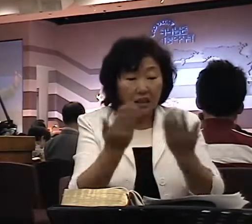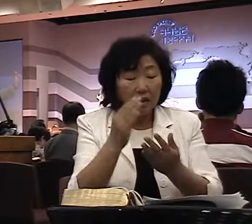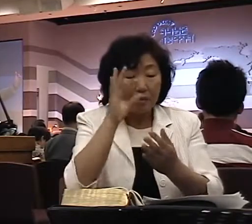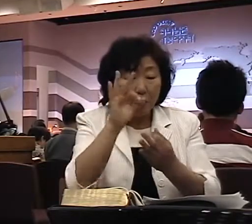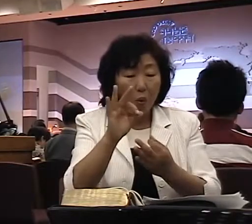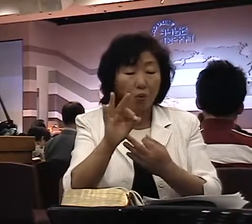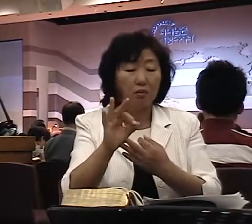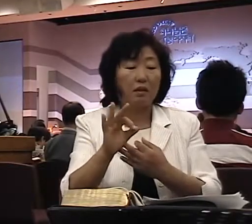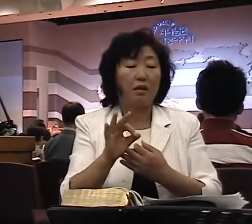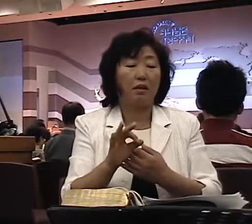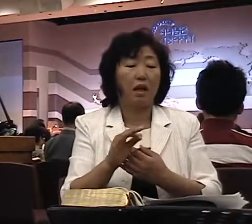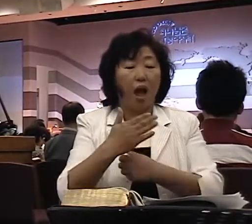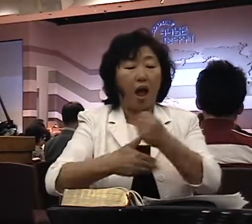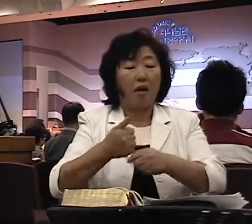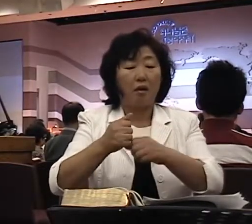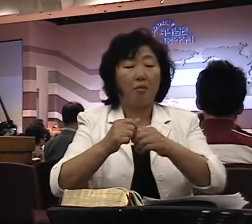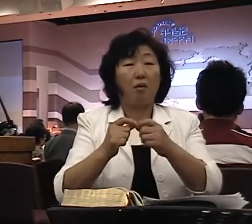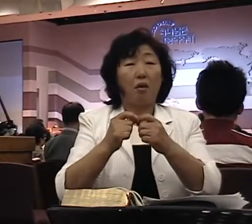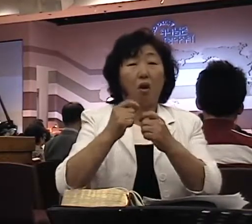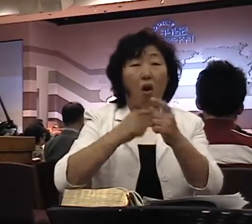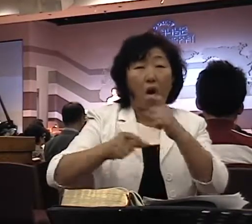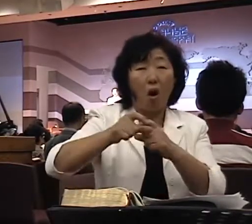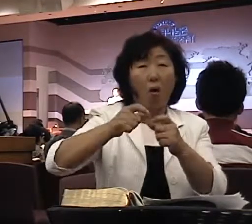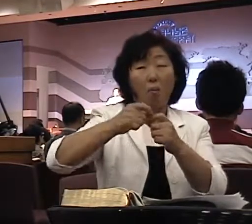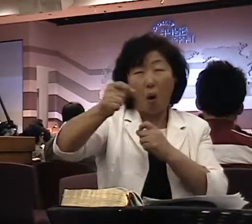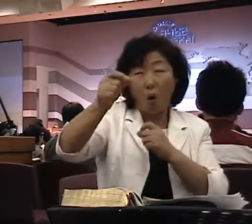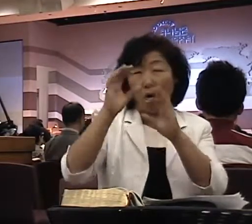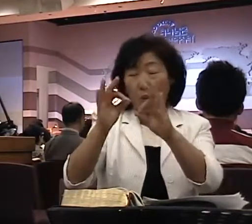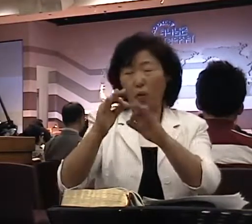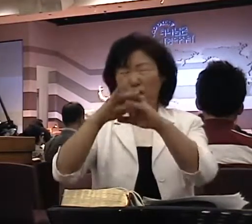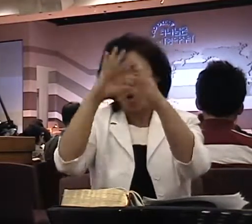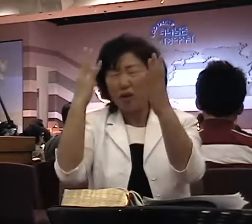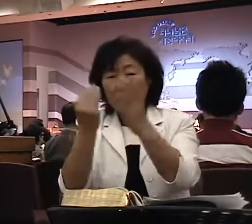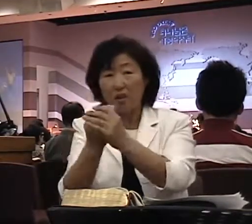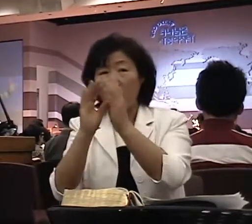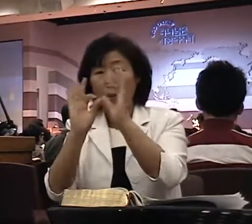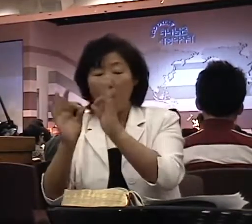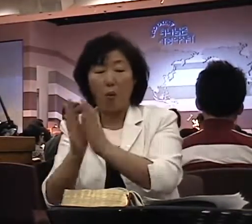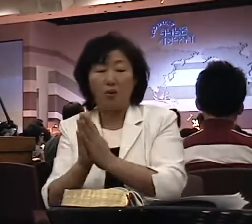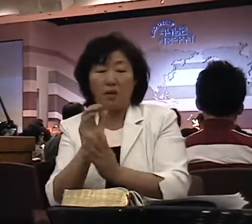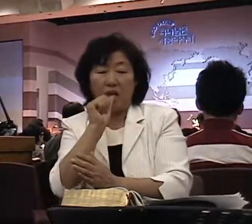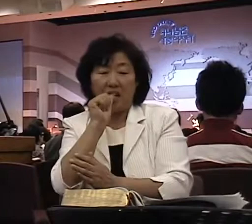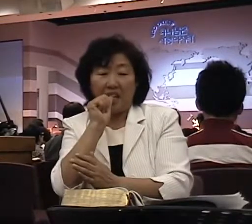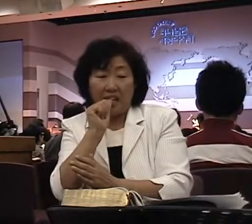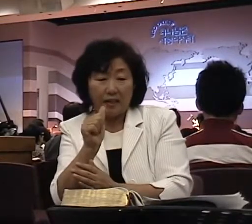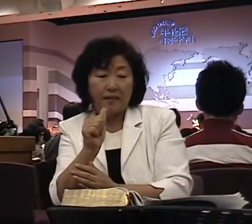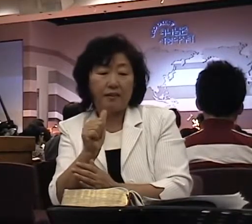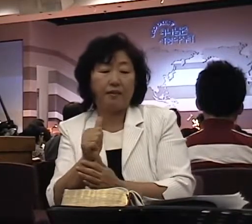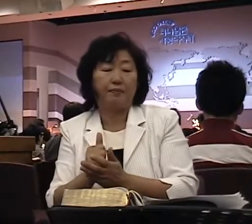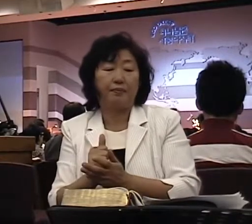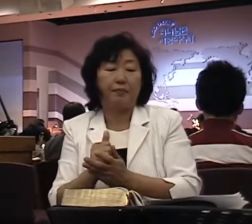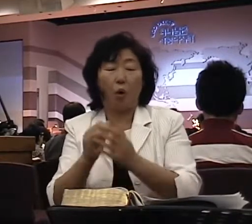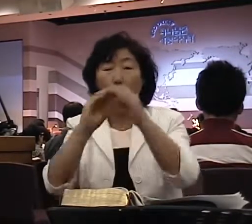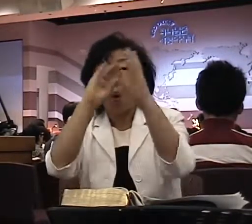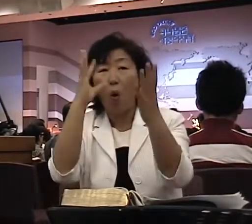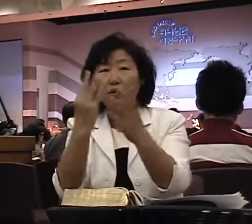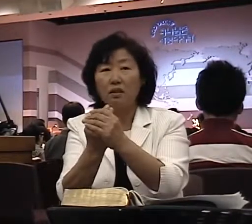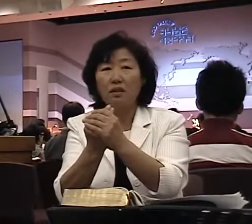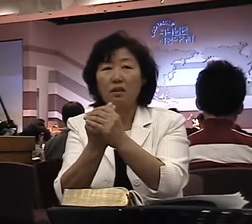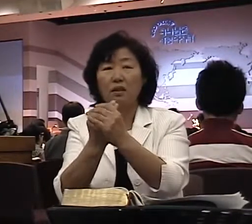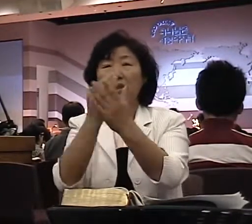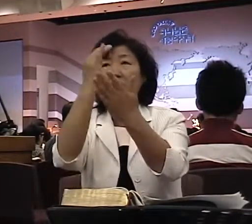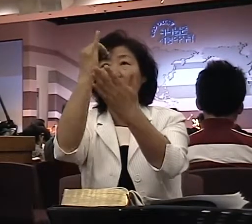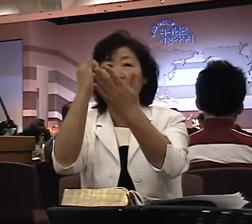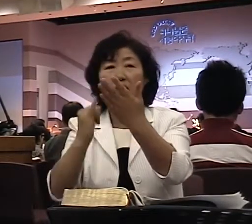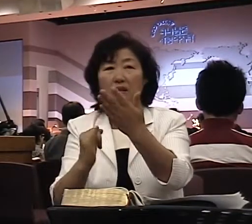보십니다. 하나님은 전체적으로 보십니다. 하나님은 그의 절대적이고 온전한 그림을 그리면서 보고 계십니다.